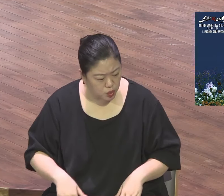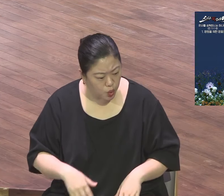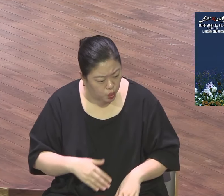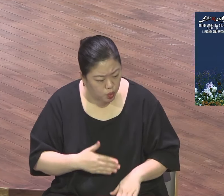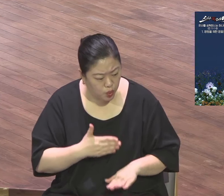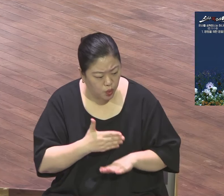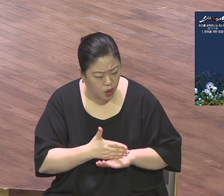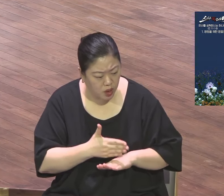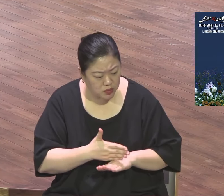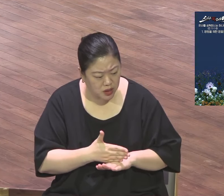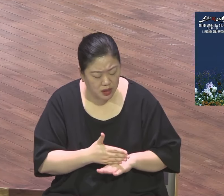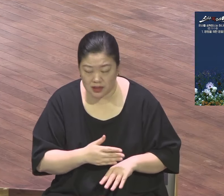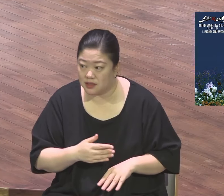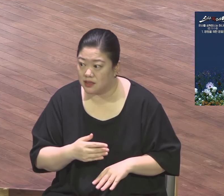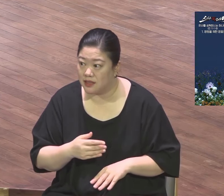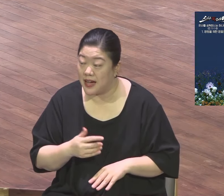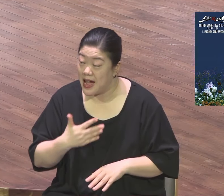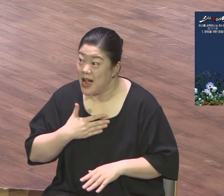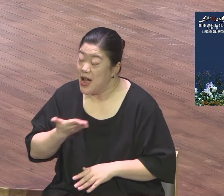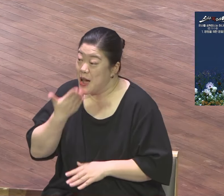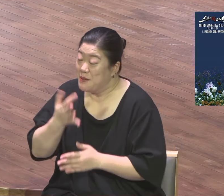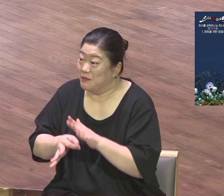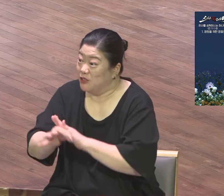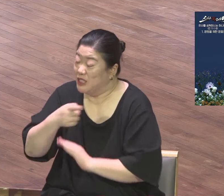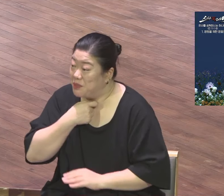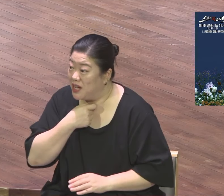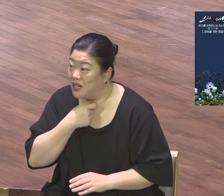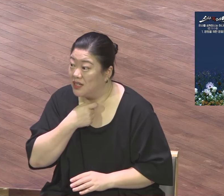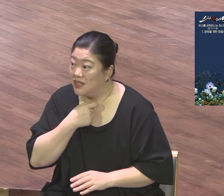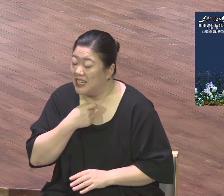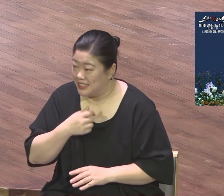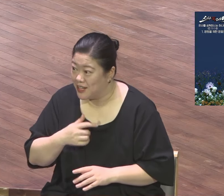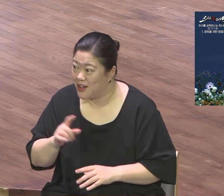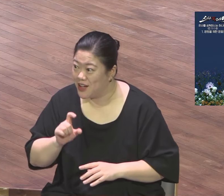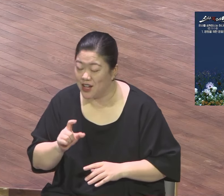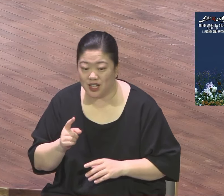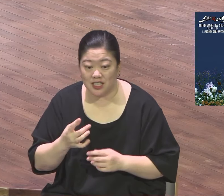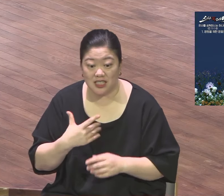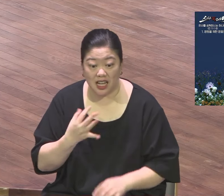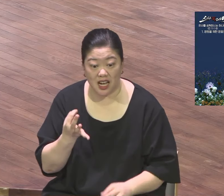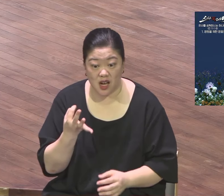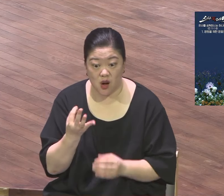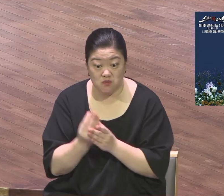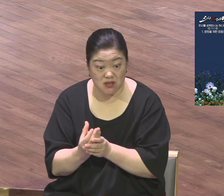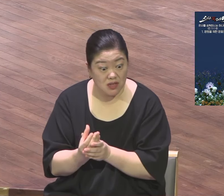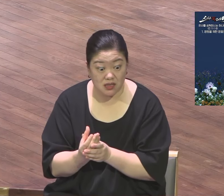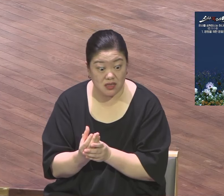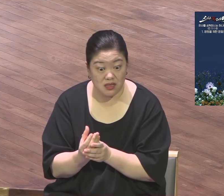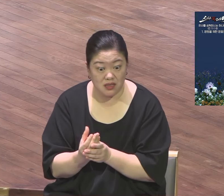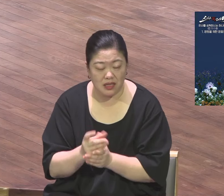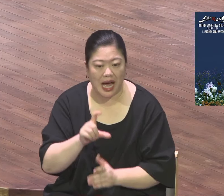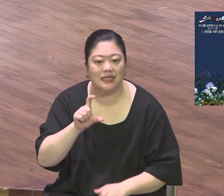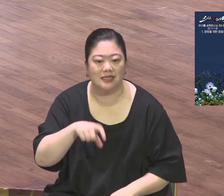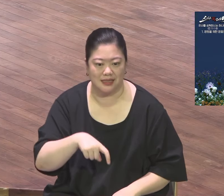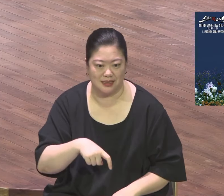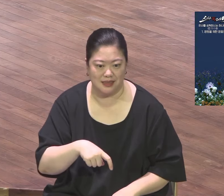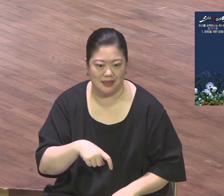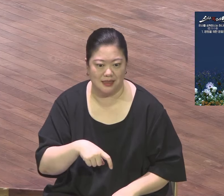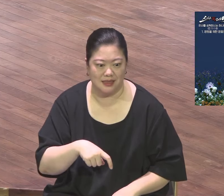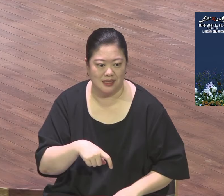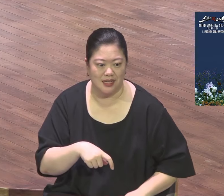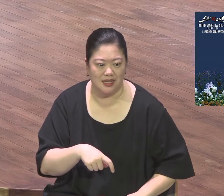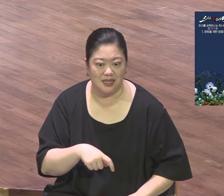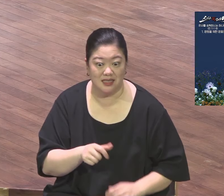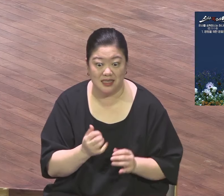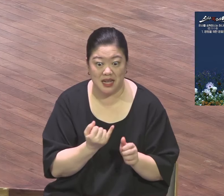그 돈이냐 없어요. 카드로. 그럼 몇 달을 고생합니다. 몇 달 그거 갚으려고. 미안합니다. 우리 집사람 몰라요. 그러니까